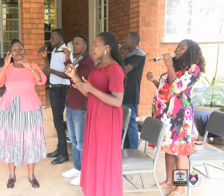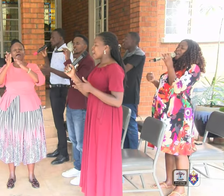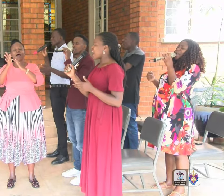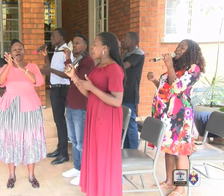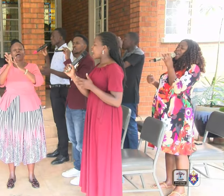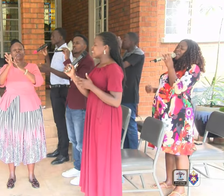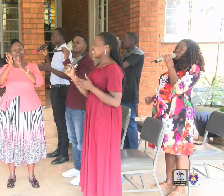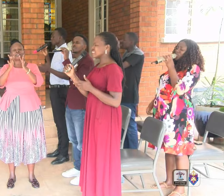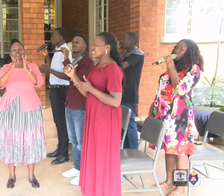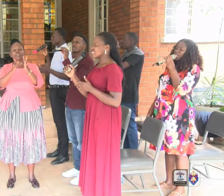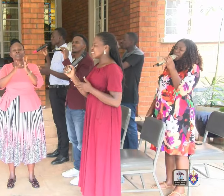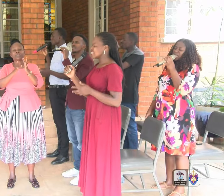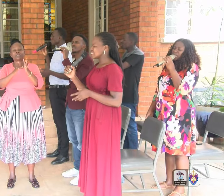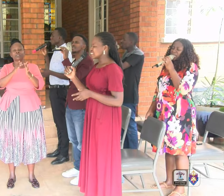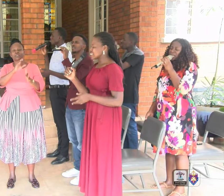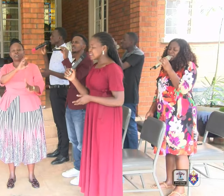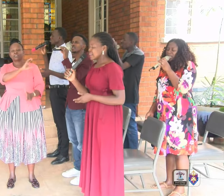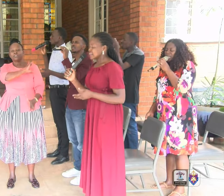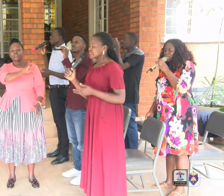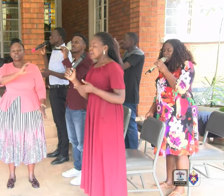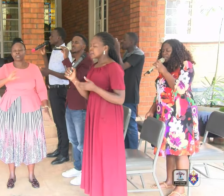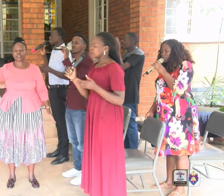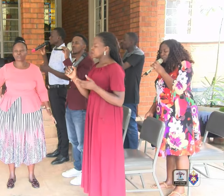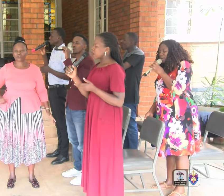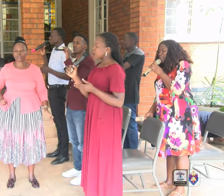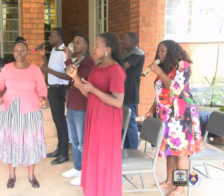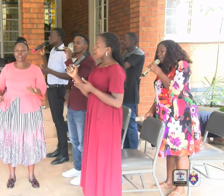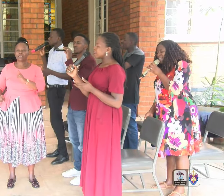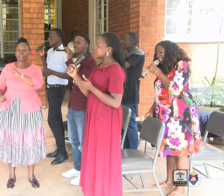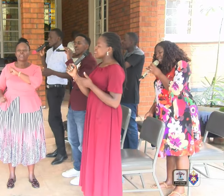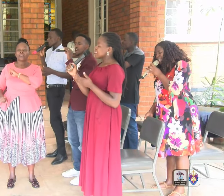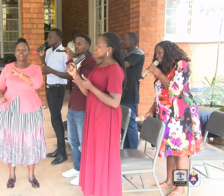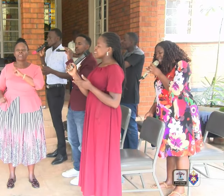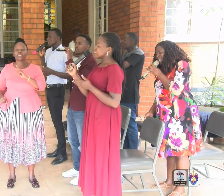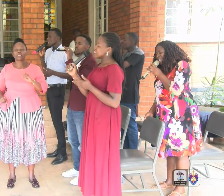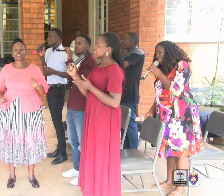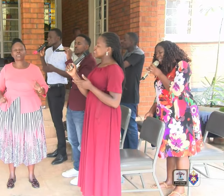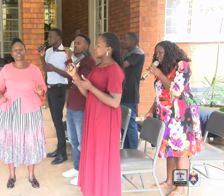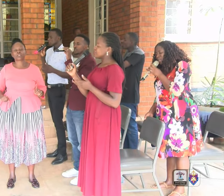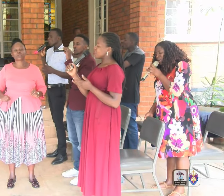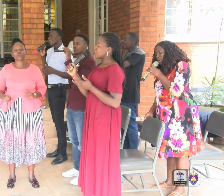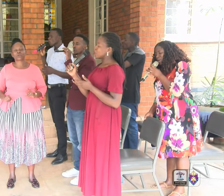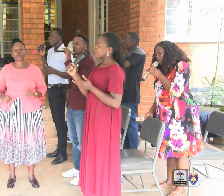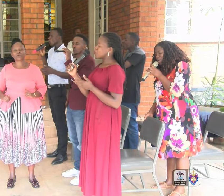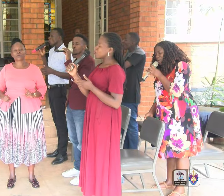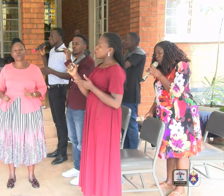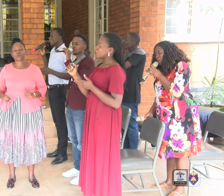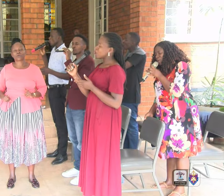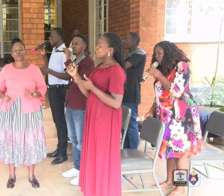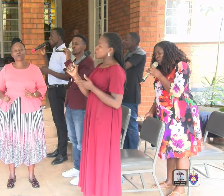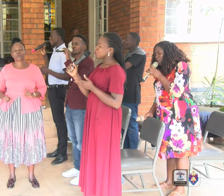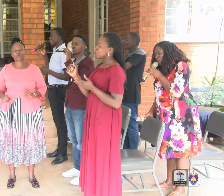confess that Jesus Christ is